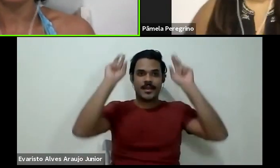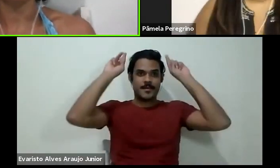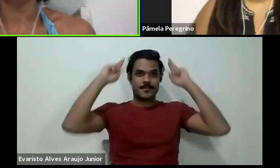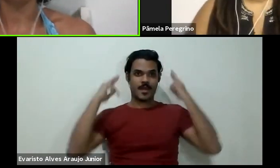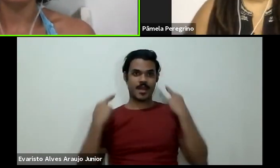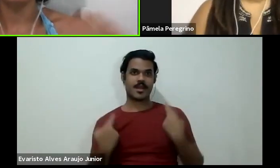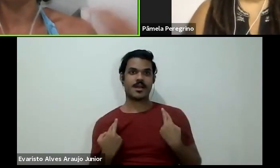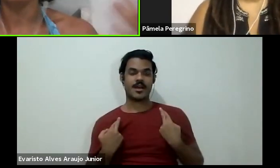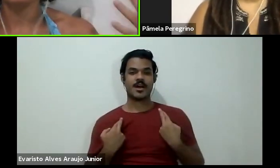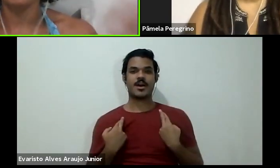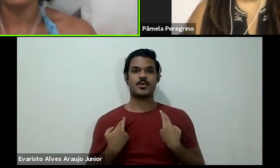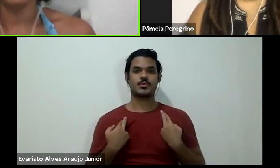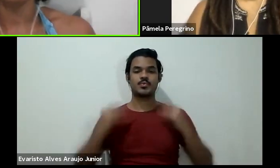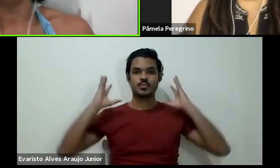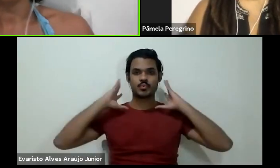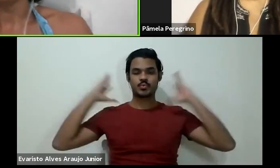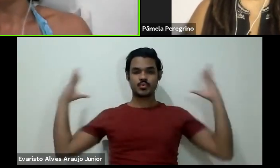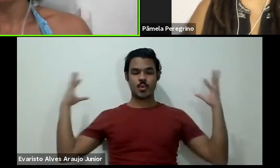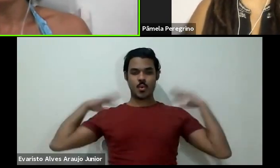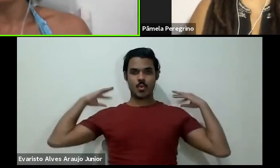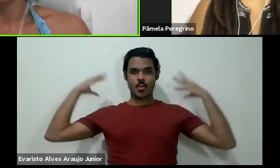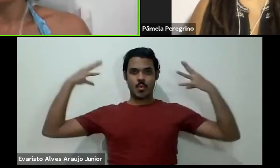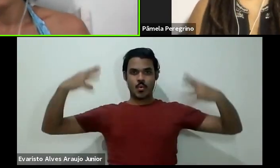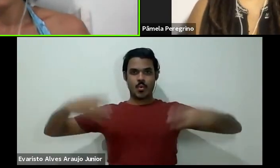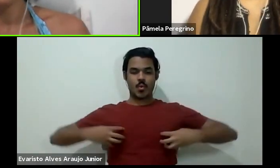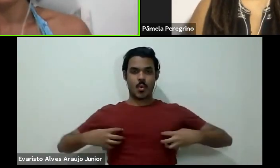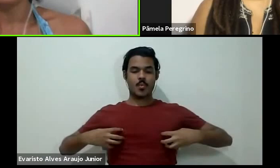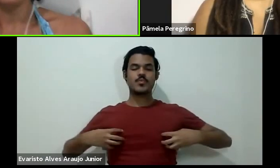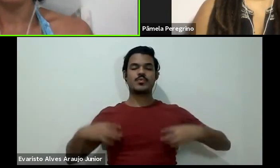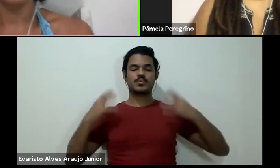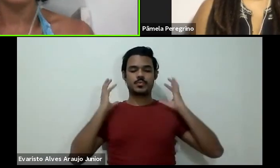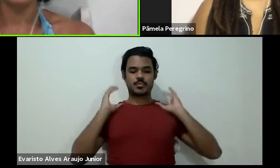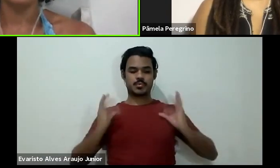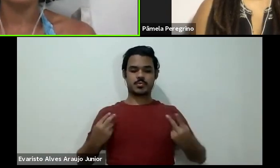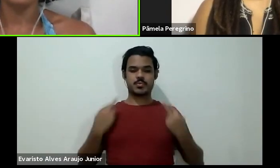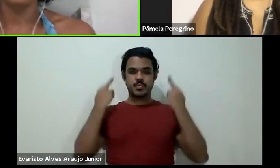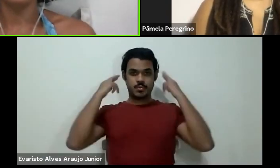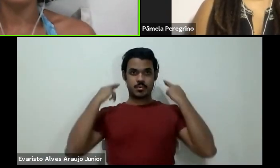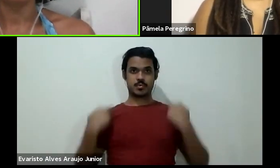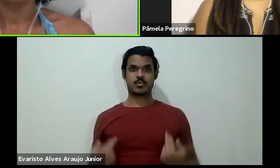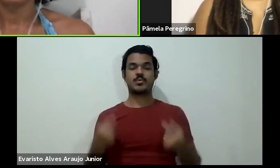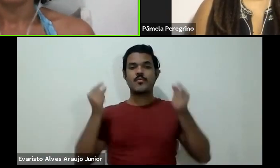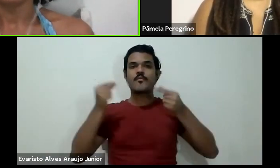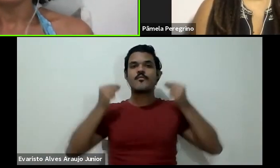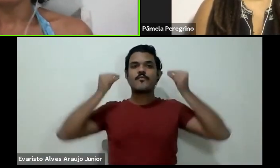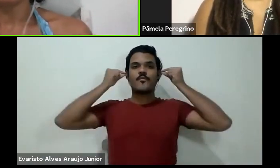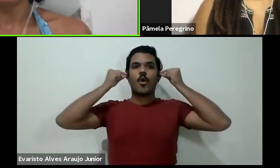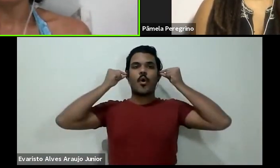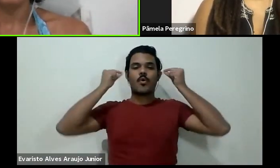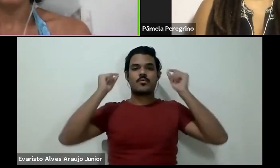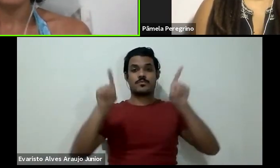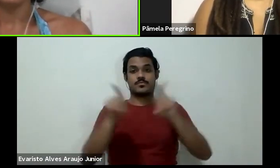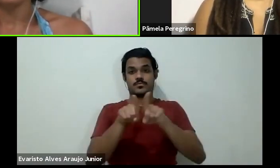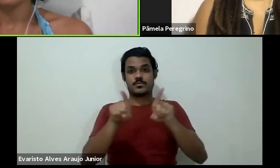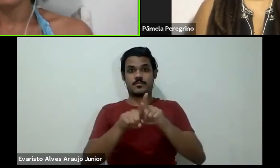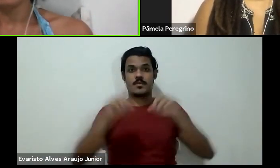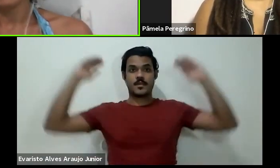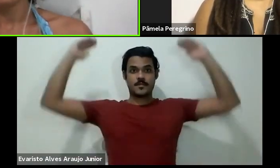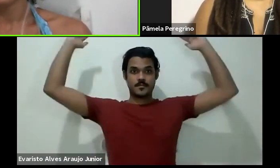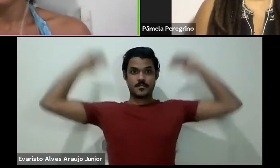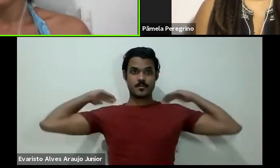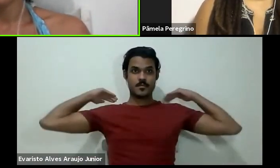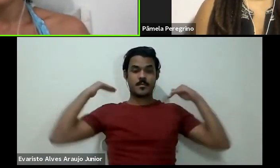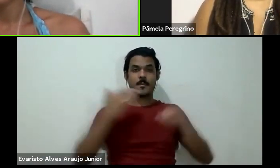com os dreads soltos, cobrindo os ombros, usa fones de ouvido. Ao fundo, uma parede